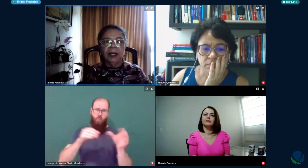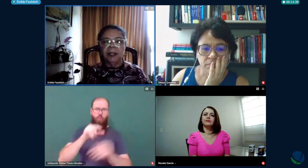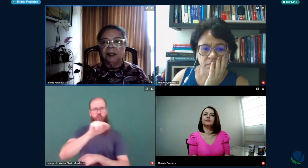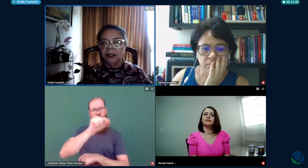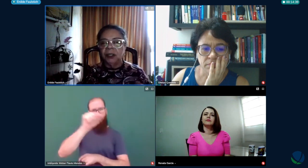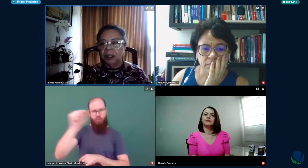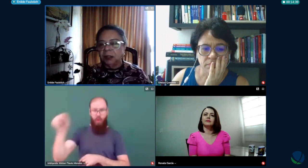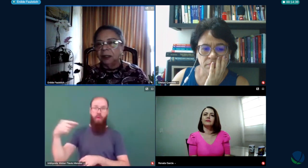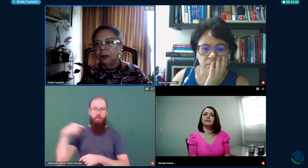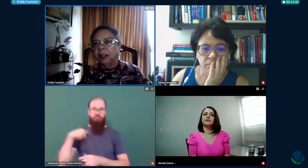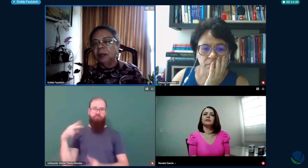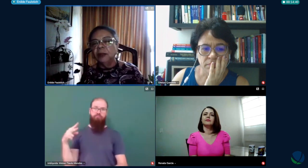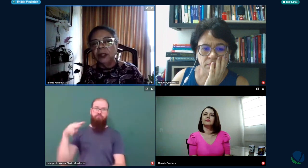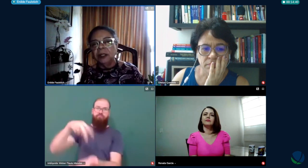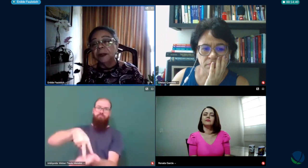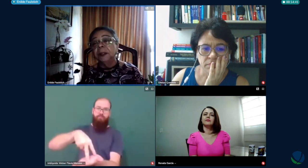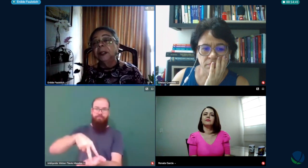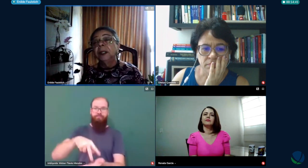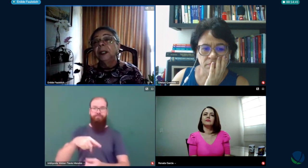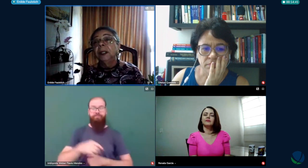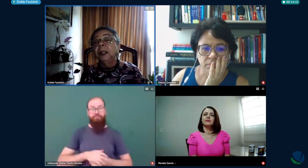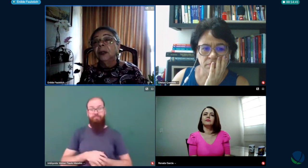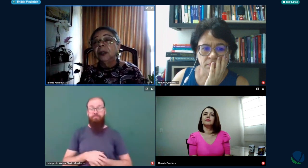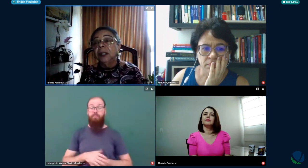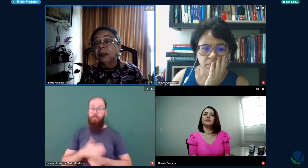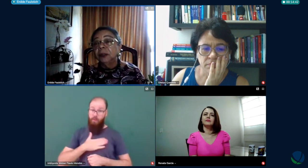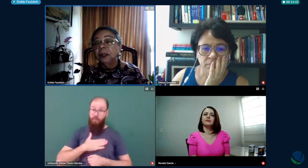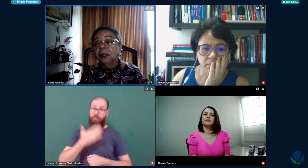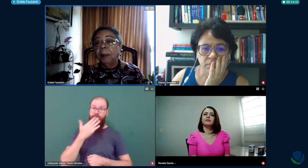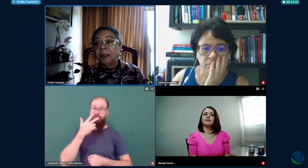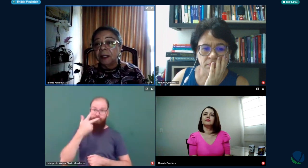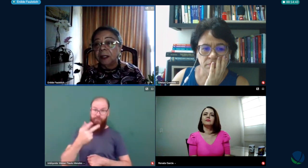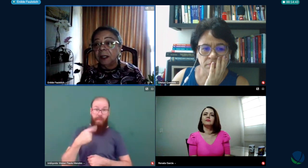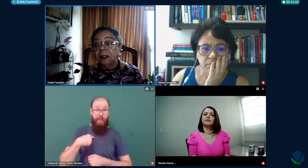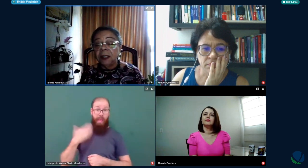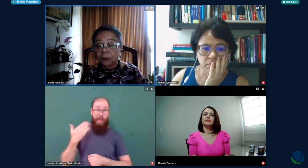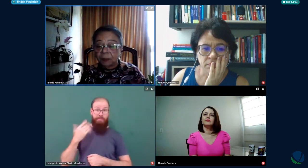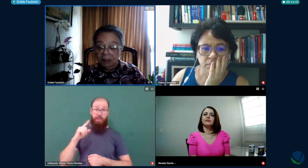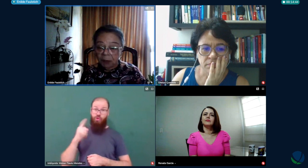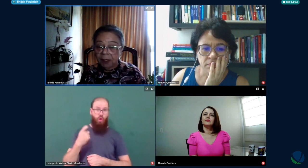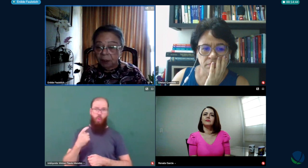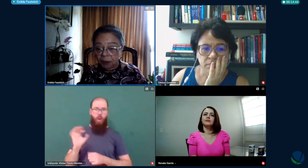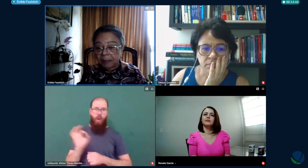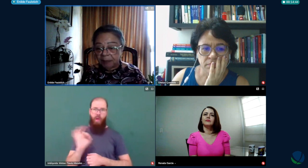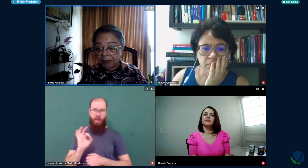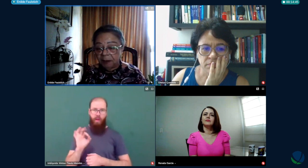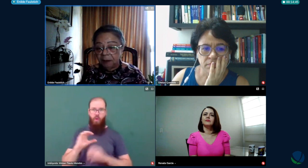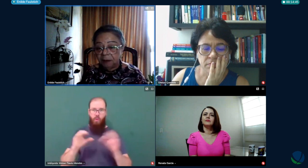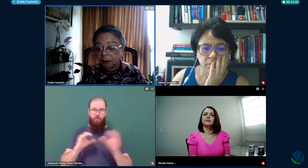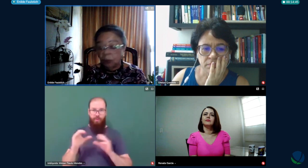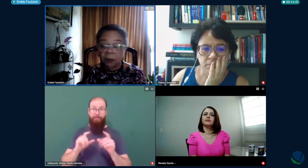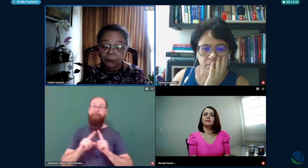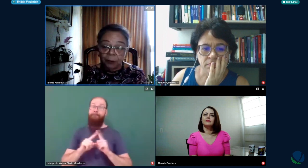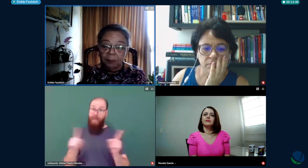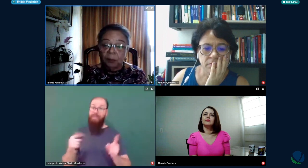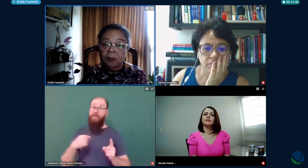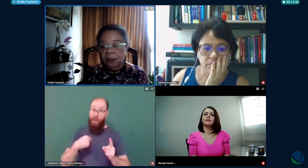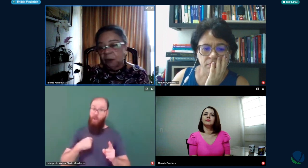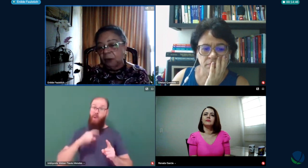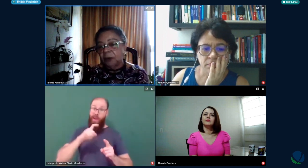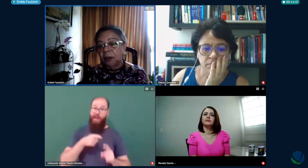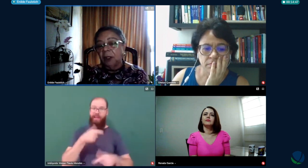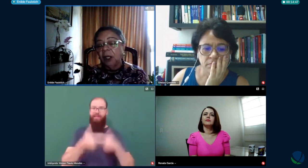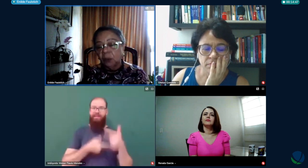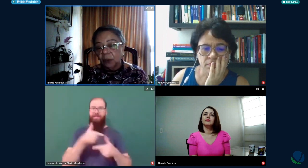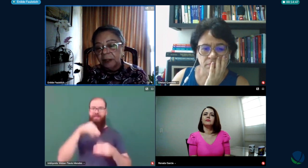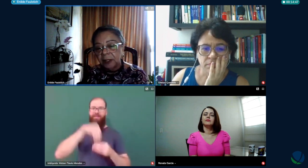e eu fui lá de xerido, ainda não era, como eu já disse, coordenadora. Então, apresentei isso, mas eu era do CEP. Então, quando